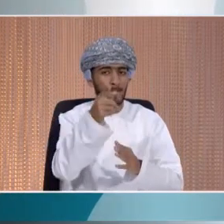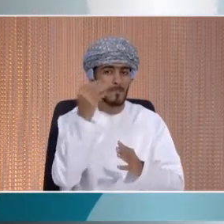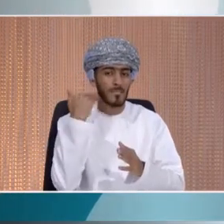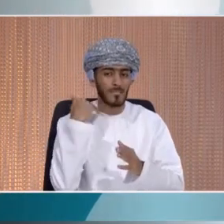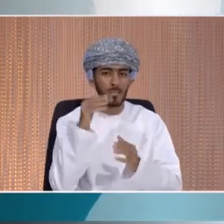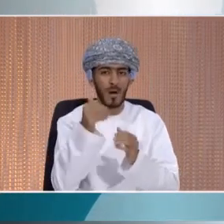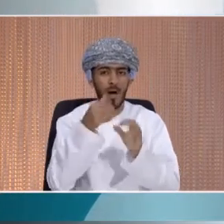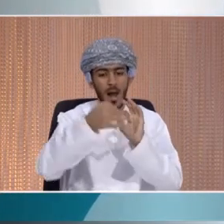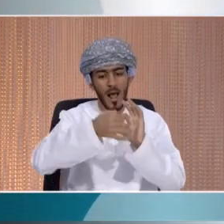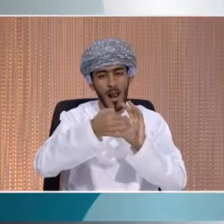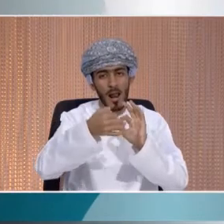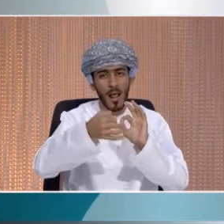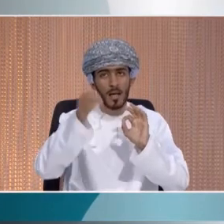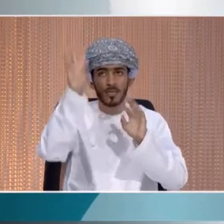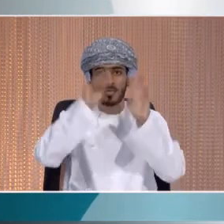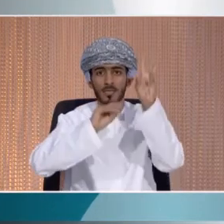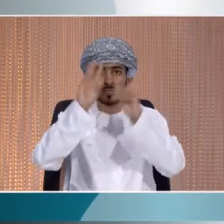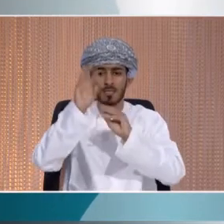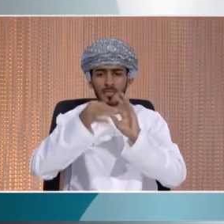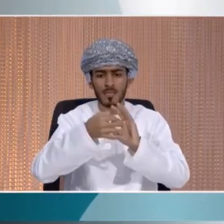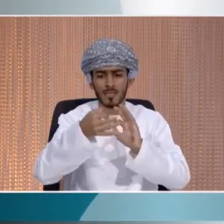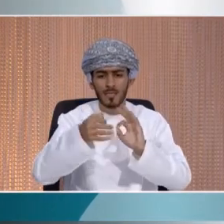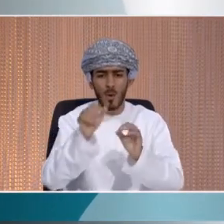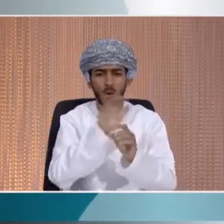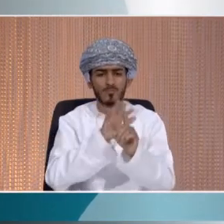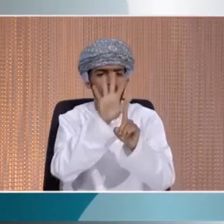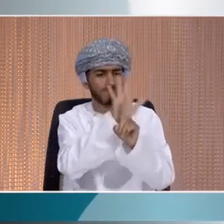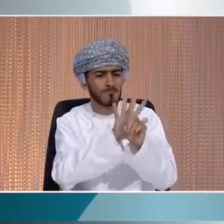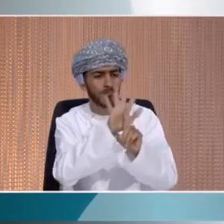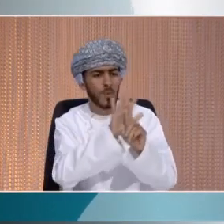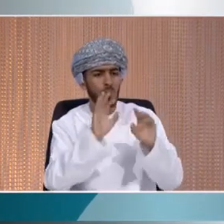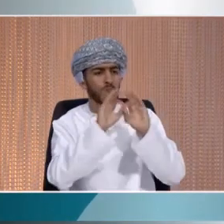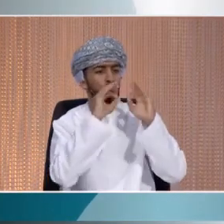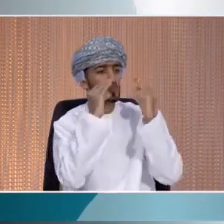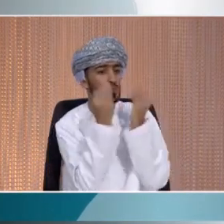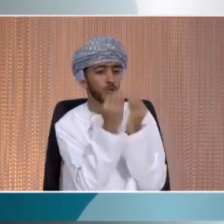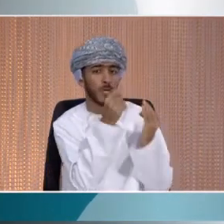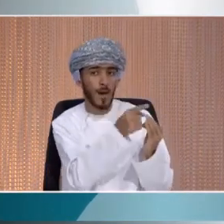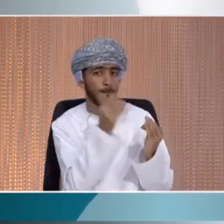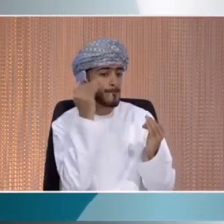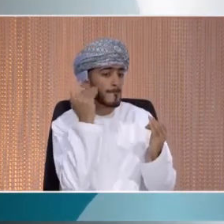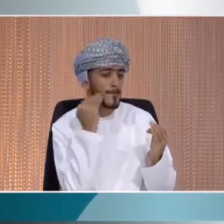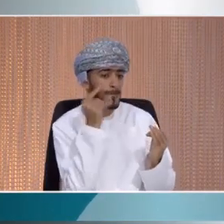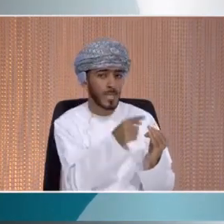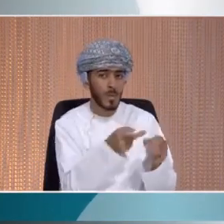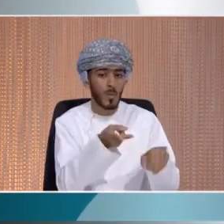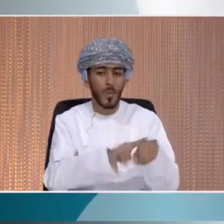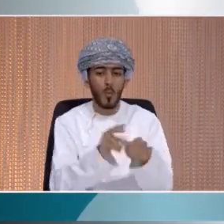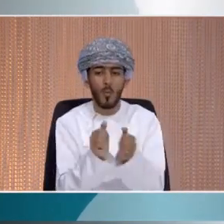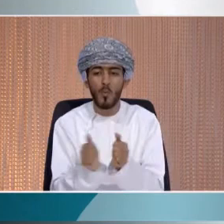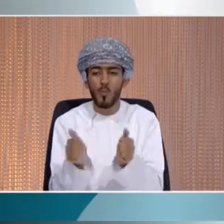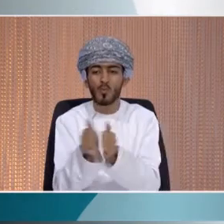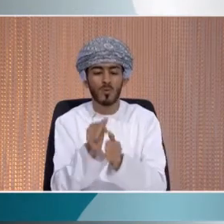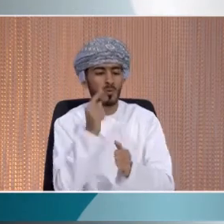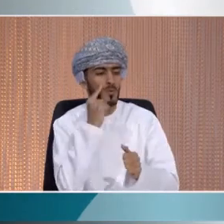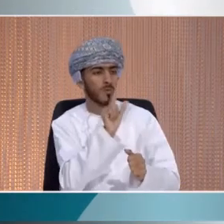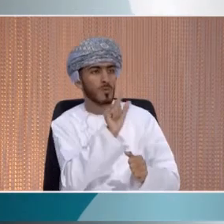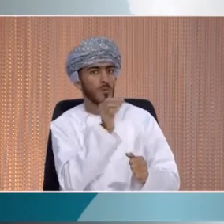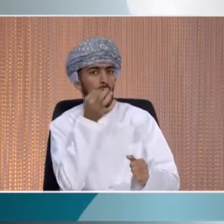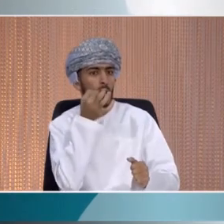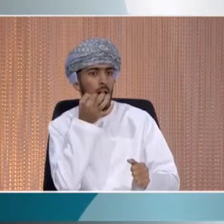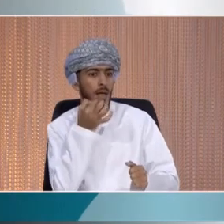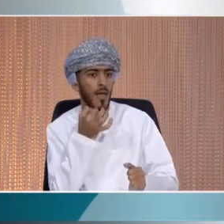قصة زواجه وتأثير زواجه على تطوير المجتمع من النساء الصم ومن الشباب الصم أيضا،